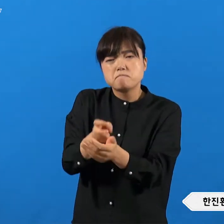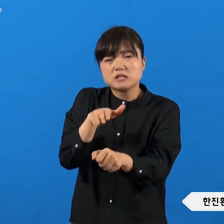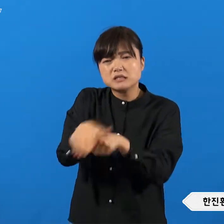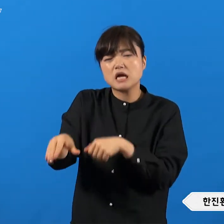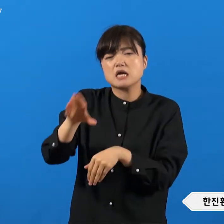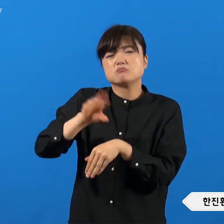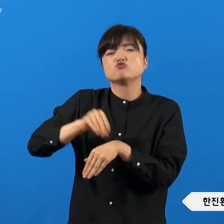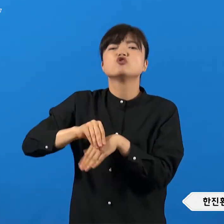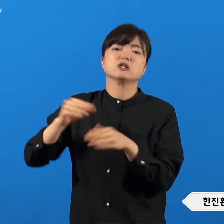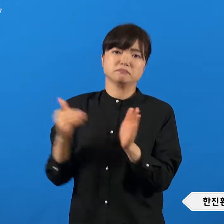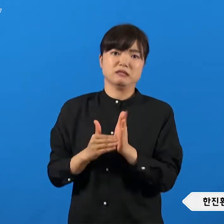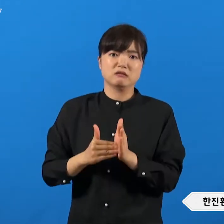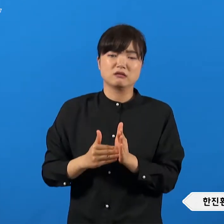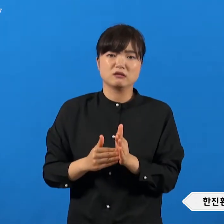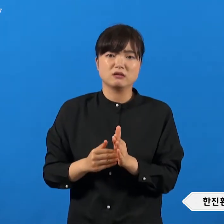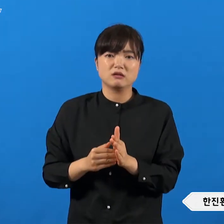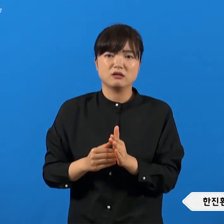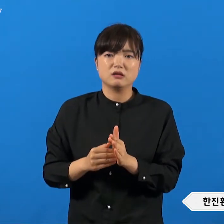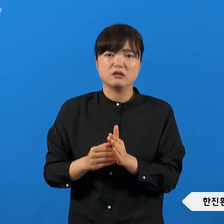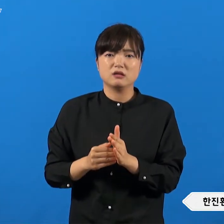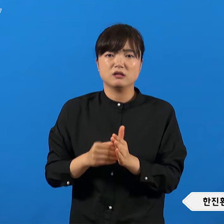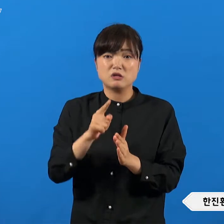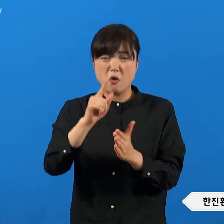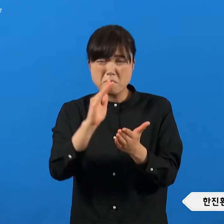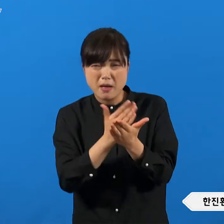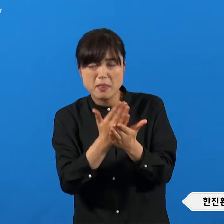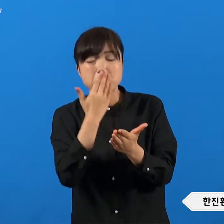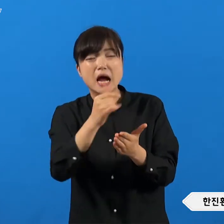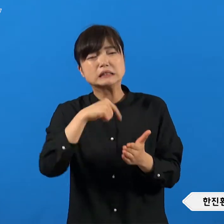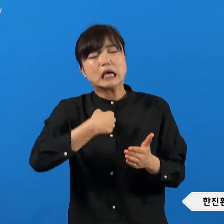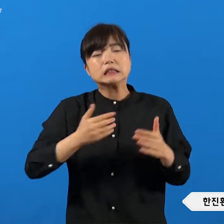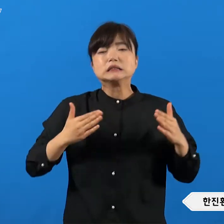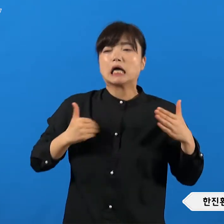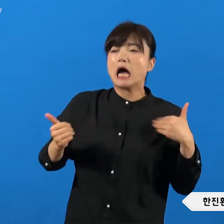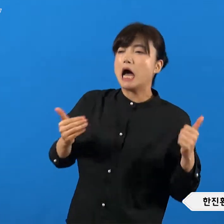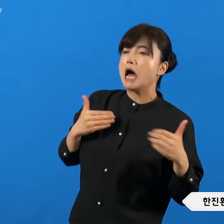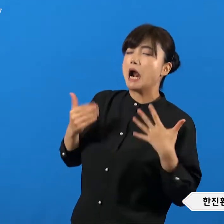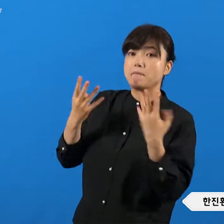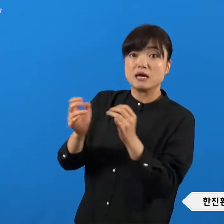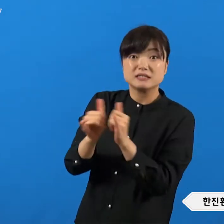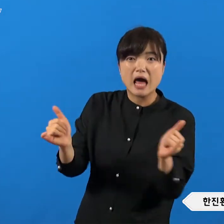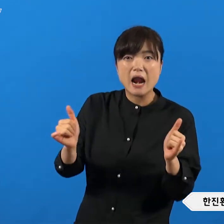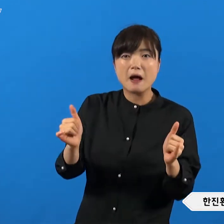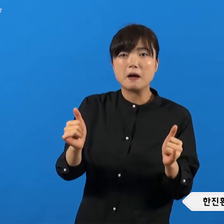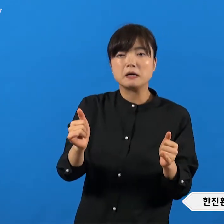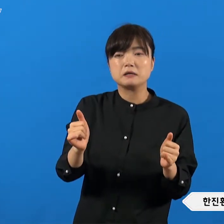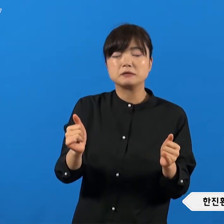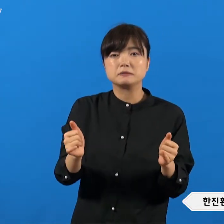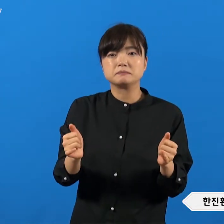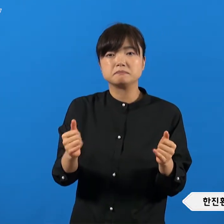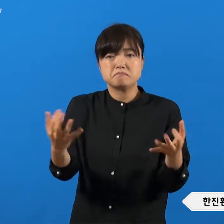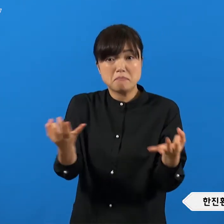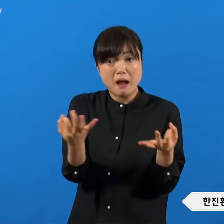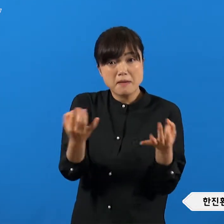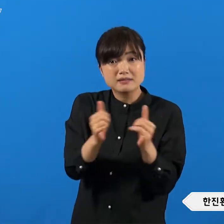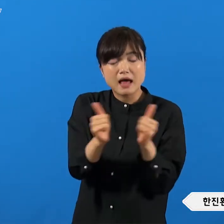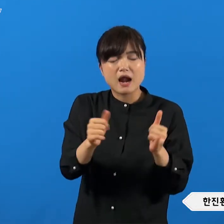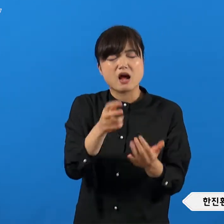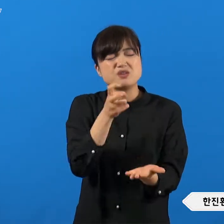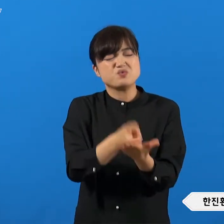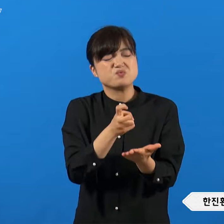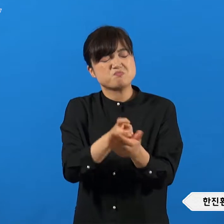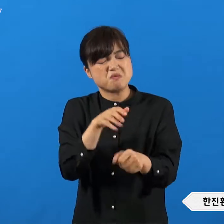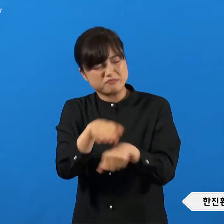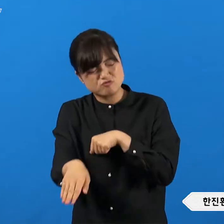것입니다. 그걸로 어느 정도 판별을 해볼 수 있습니다. 자기 자랑이 좀 많은 사람, 유별난 사람, 그러면